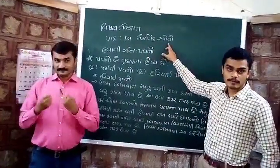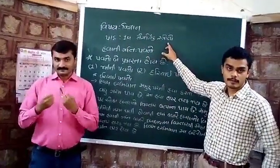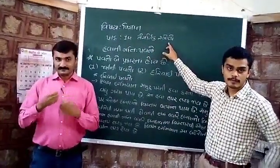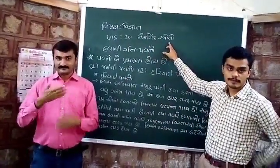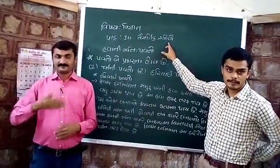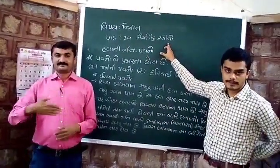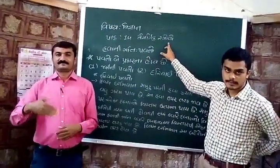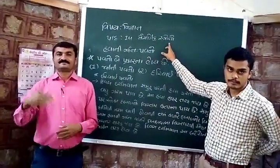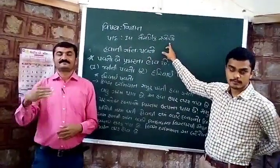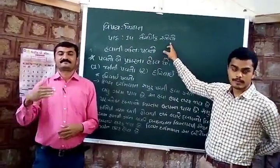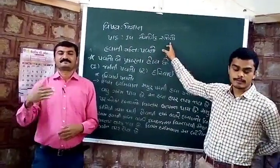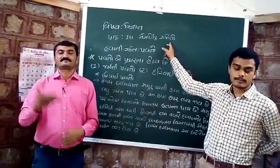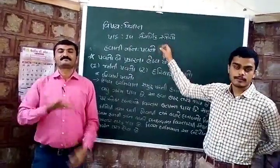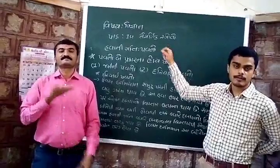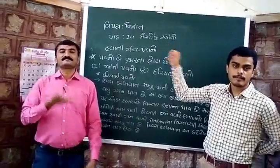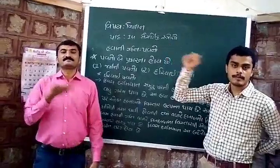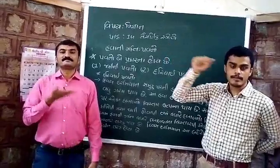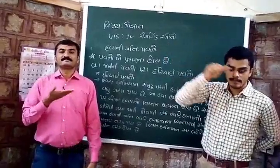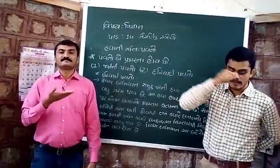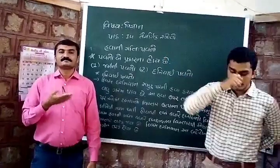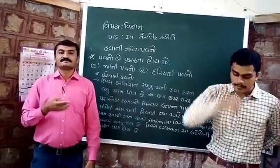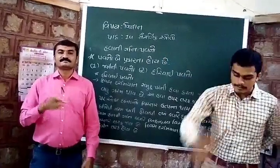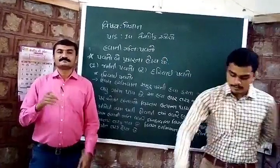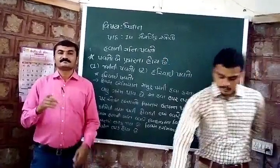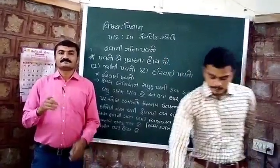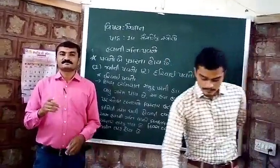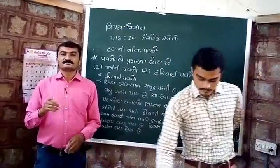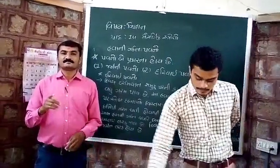આગળના ટોપિક વિશે અભ્યાસ કરીશું. સૌ પ્રથમ આપણે